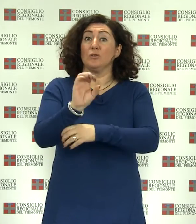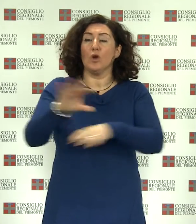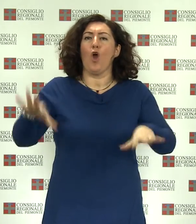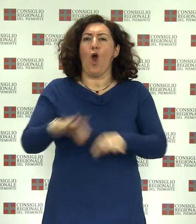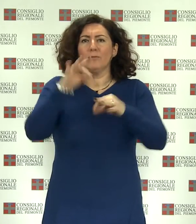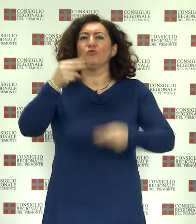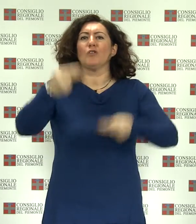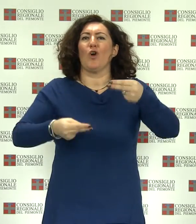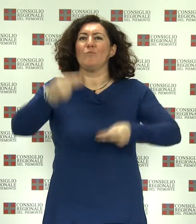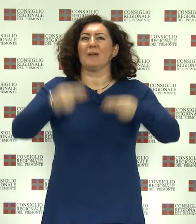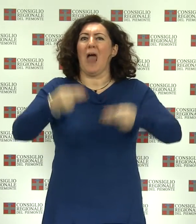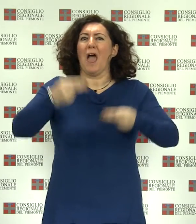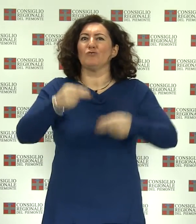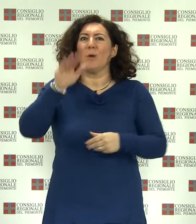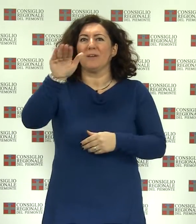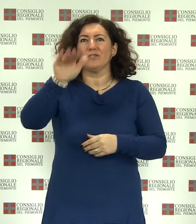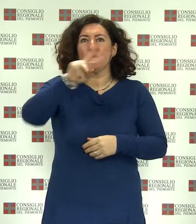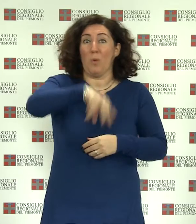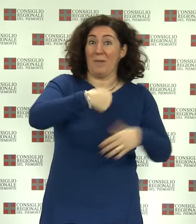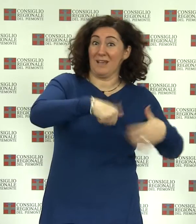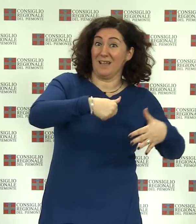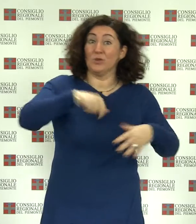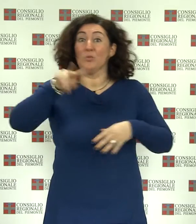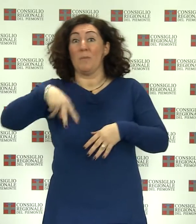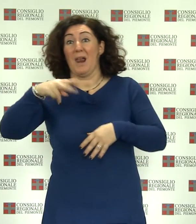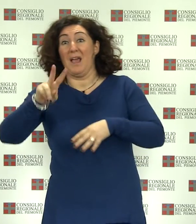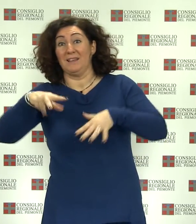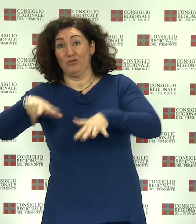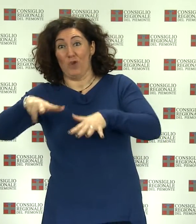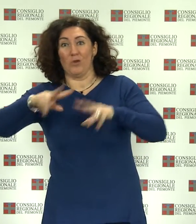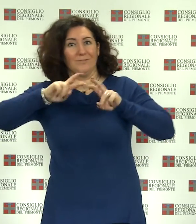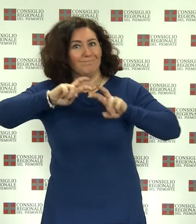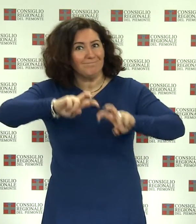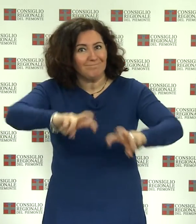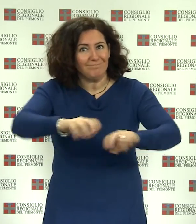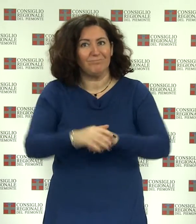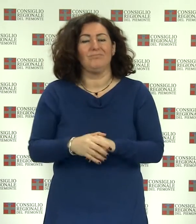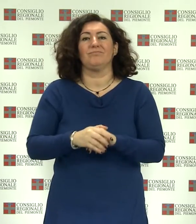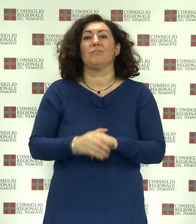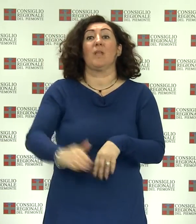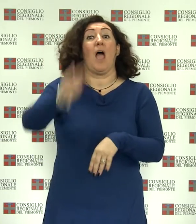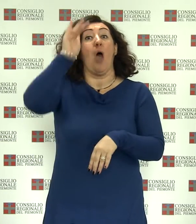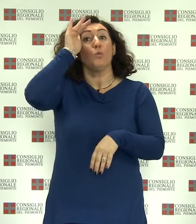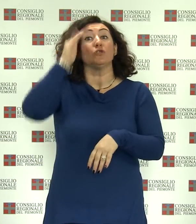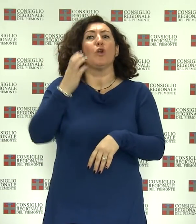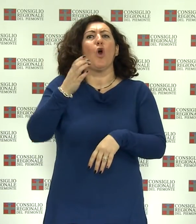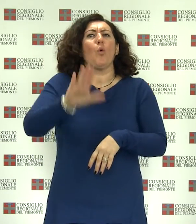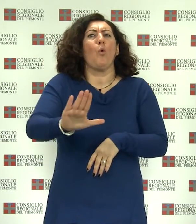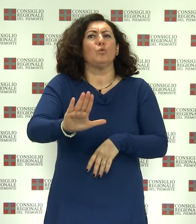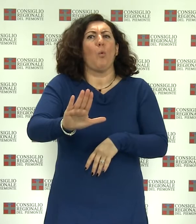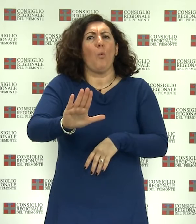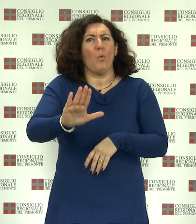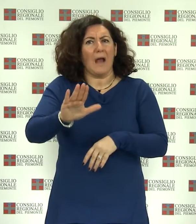previsione 2016-2018. Audizioni degli istituti di cultura in Sesta e del direttore dell'Agenzia Nazionale per i